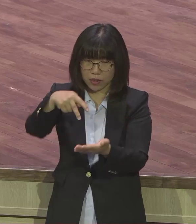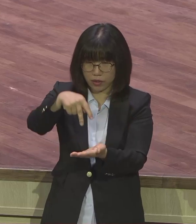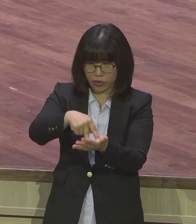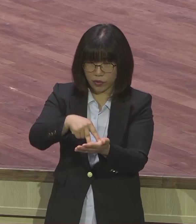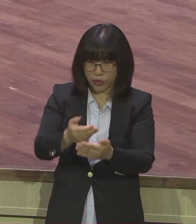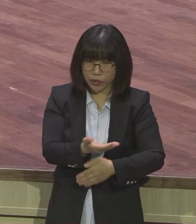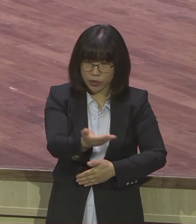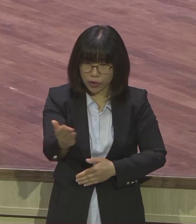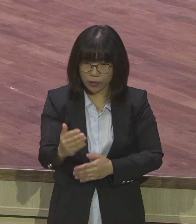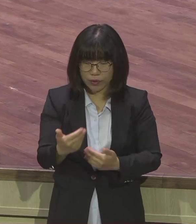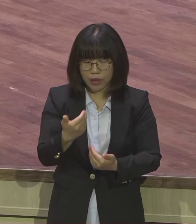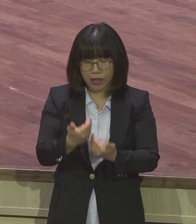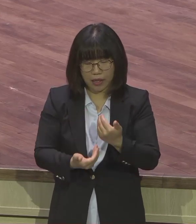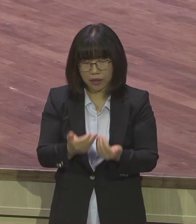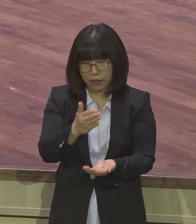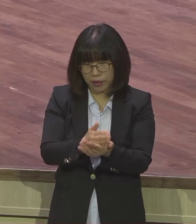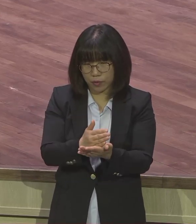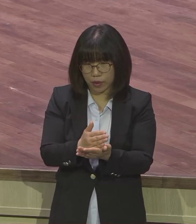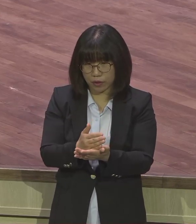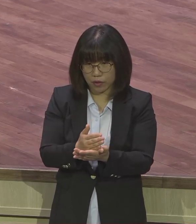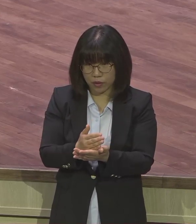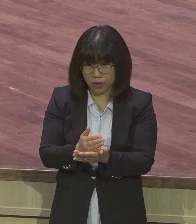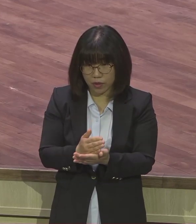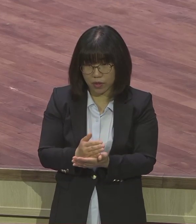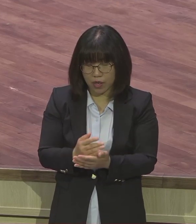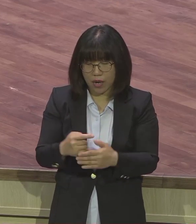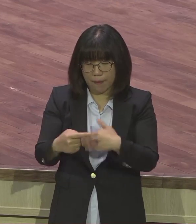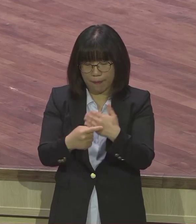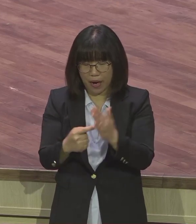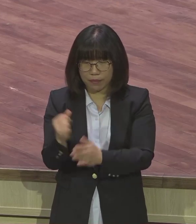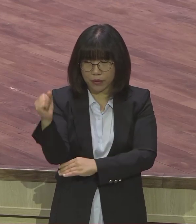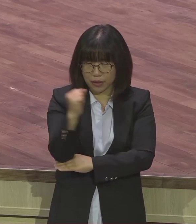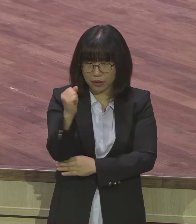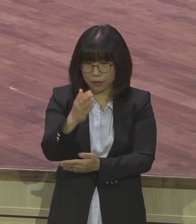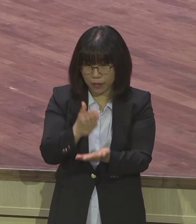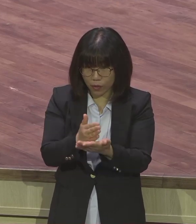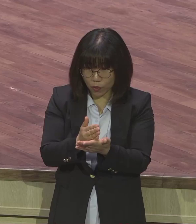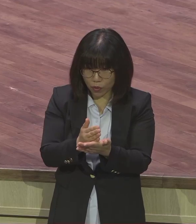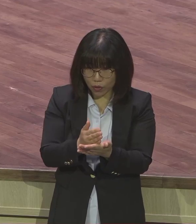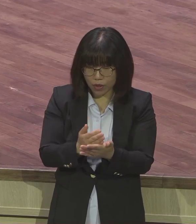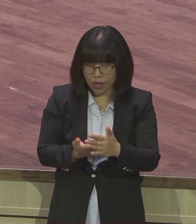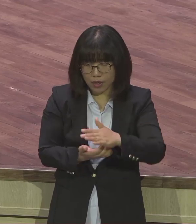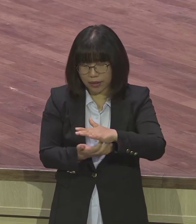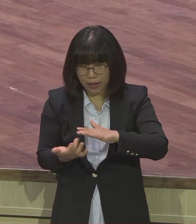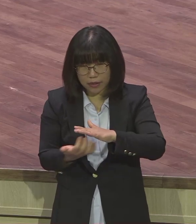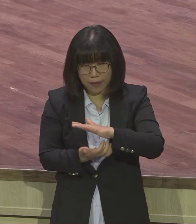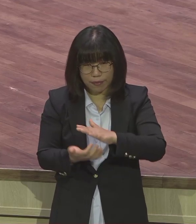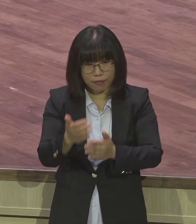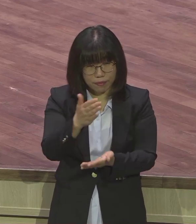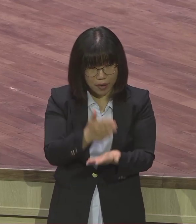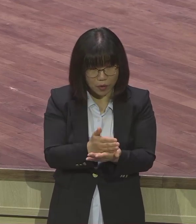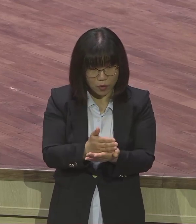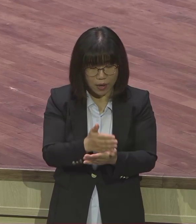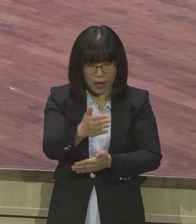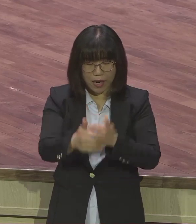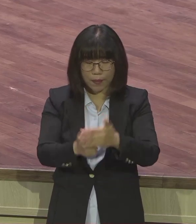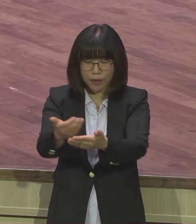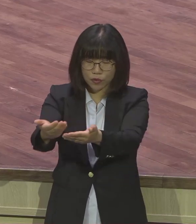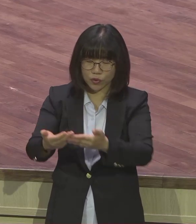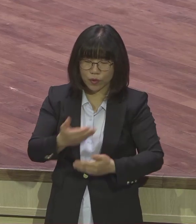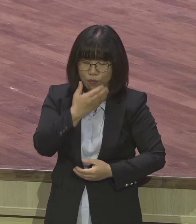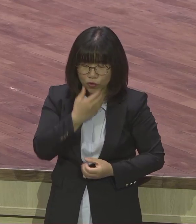말고 갈등하지 말고 인본주의 쓰지 말고 잔머리 굴지 말고 하나님 앞에서 계산하지 말고 하나님 주신 축복을 좀 처음